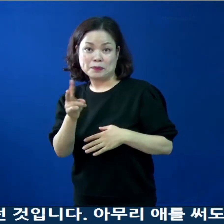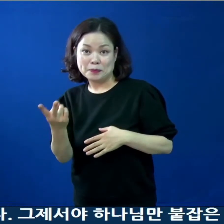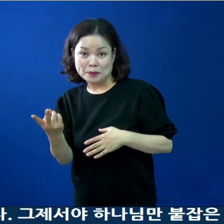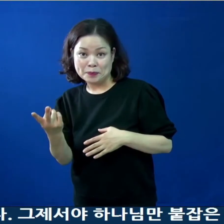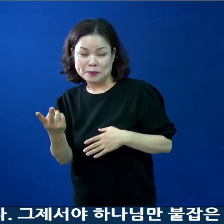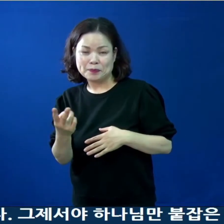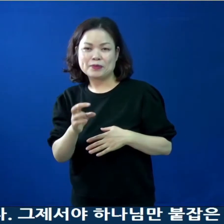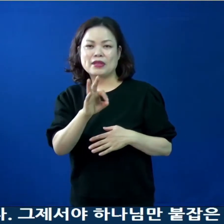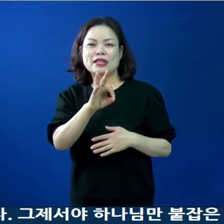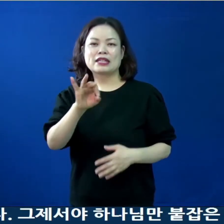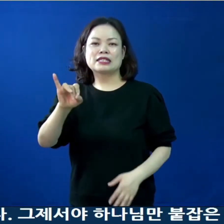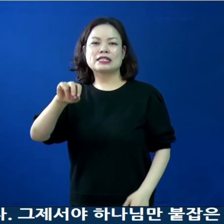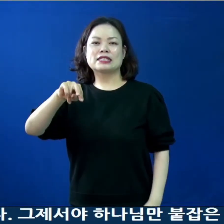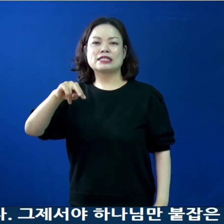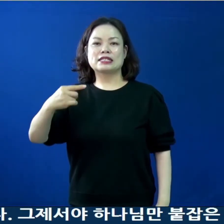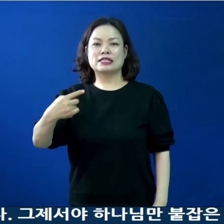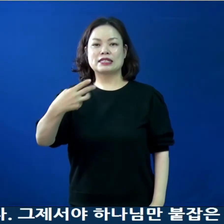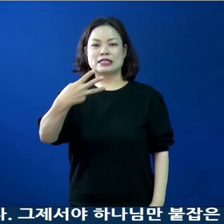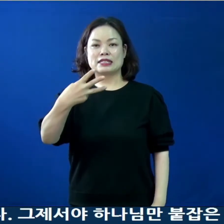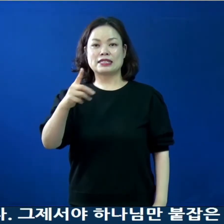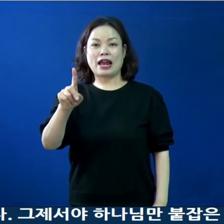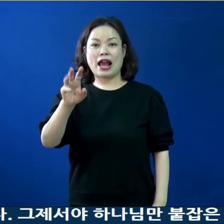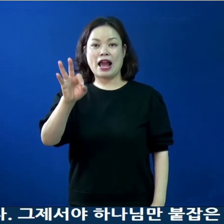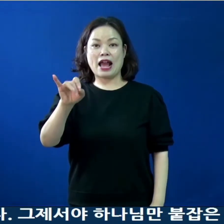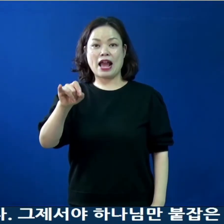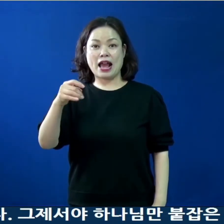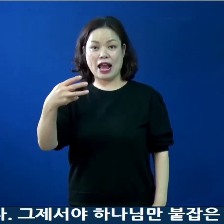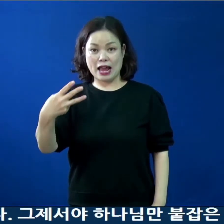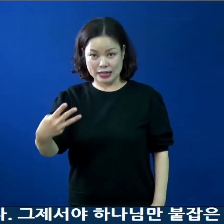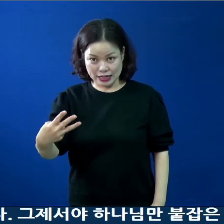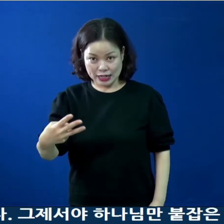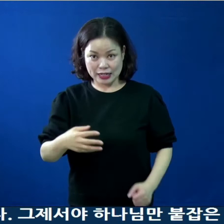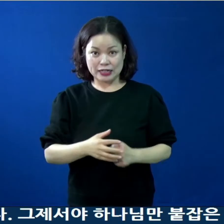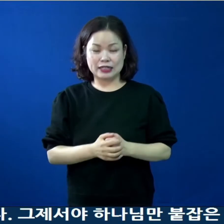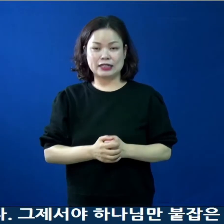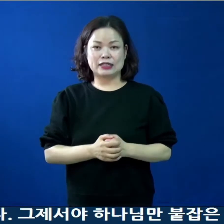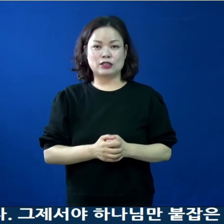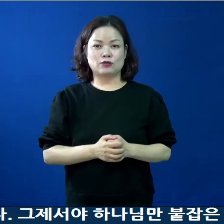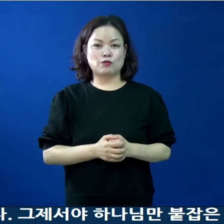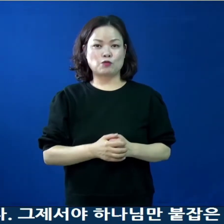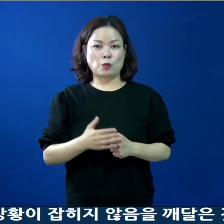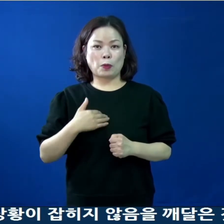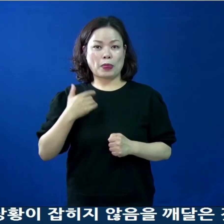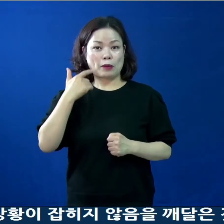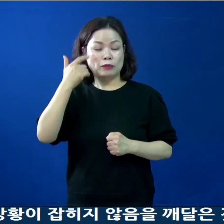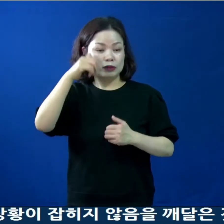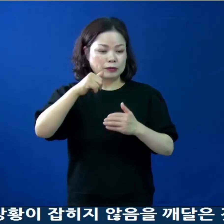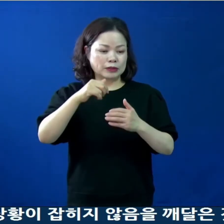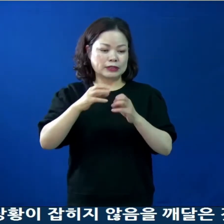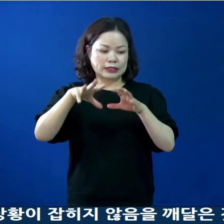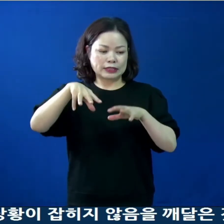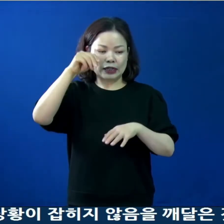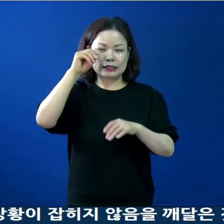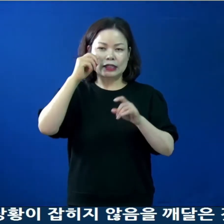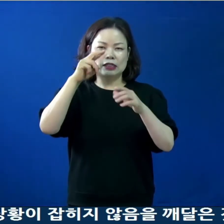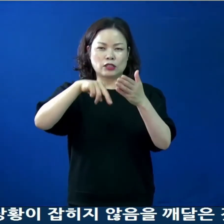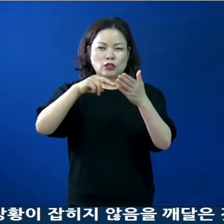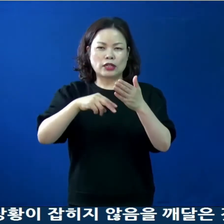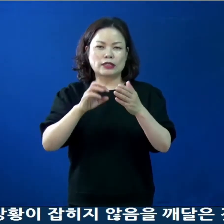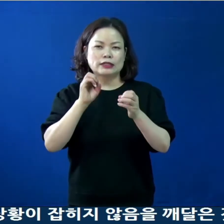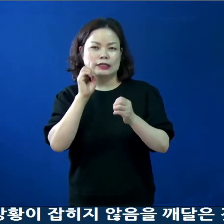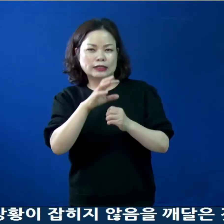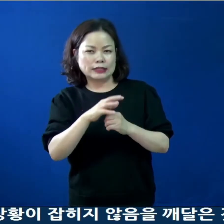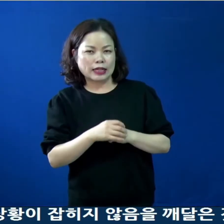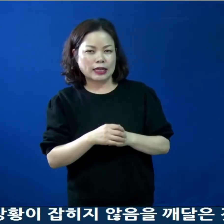바로 이스라엘이죠. 창세기 32장 28절 말씀 제가 읽어드리겠습니다. 그가